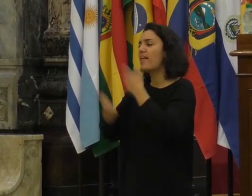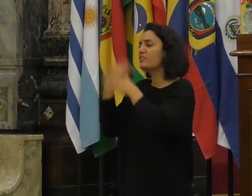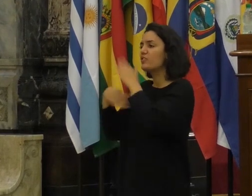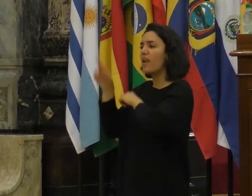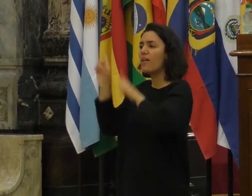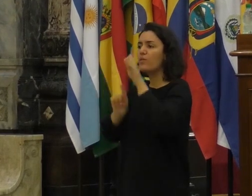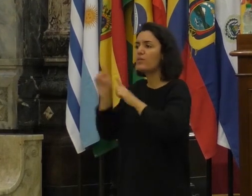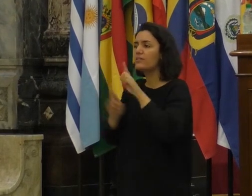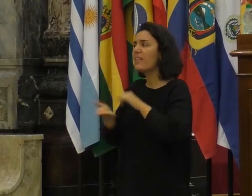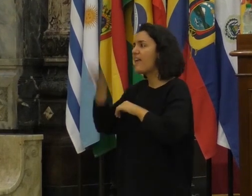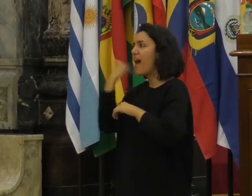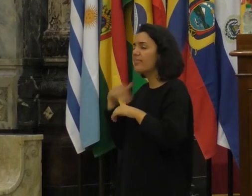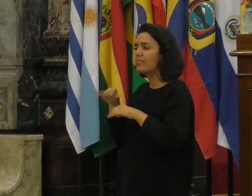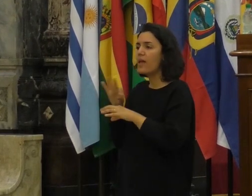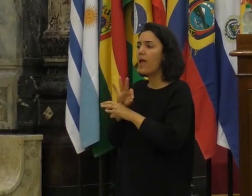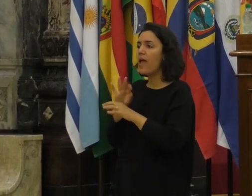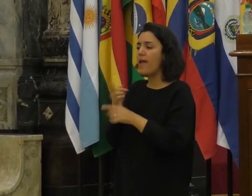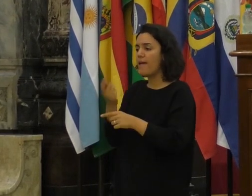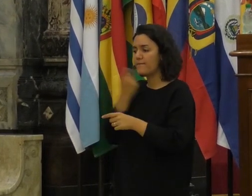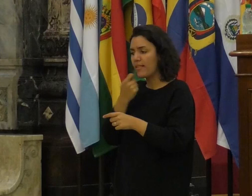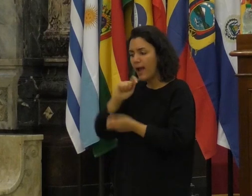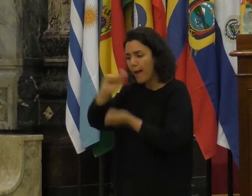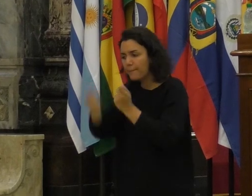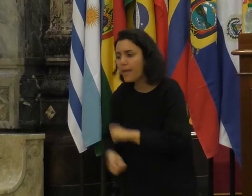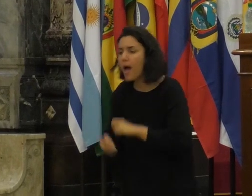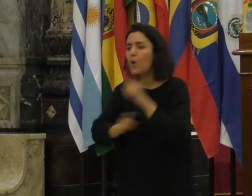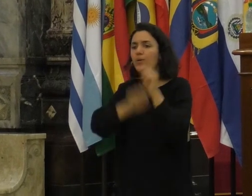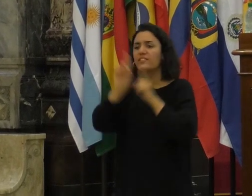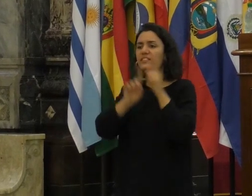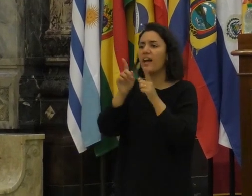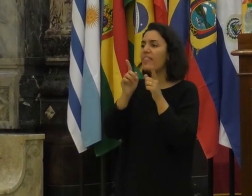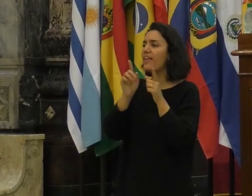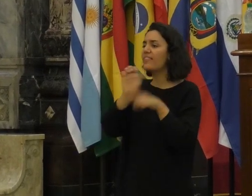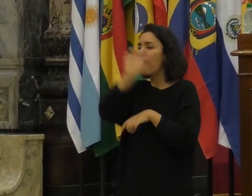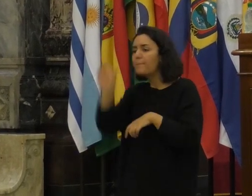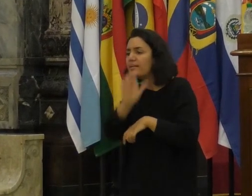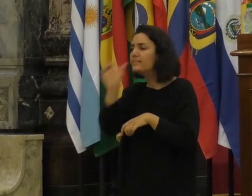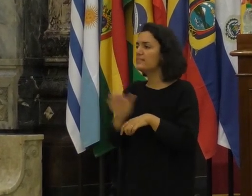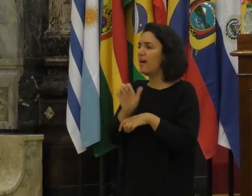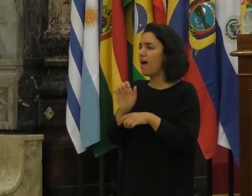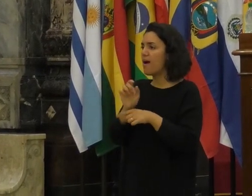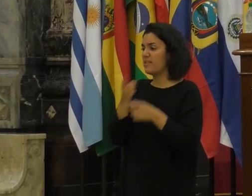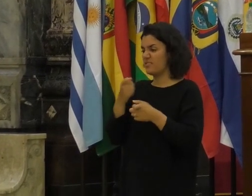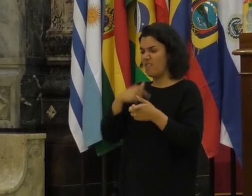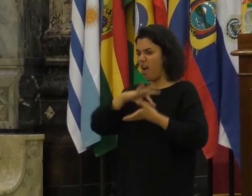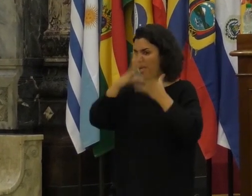Tendríamos que evolucionar hacia las universidades de empresa o universidades de la empresa.